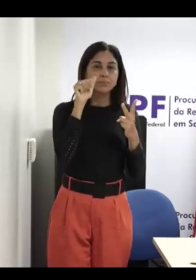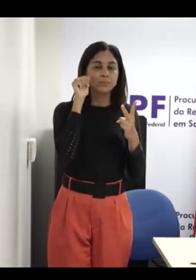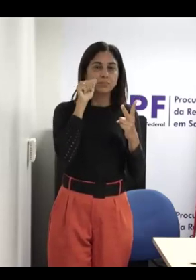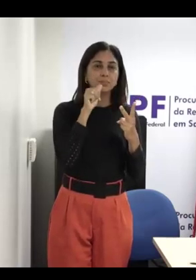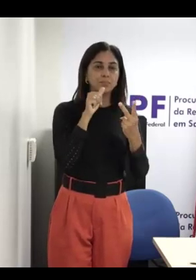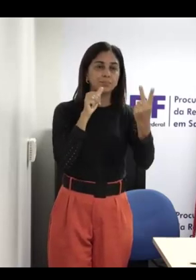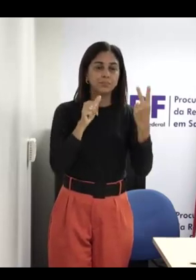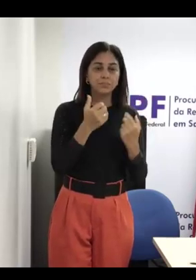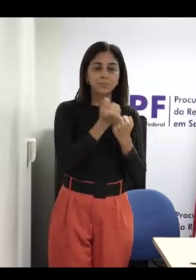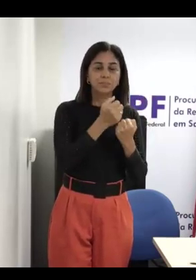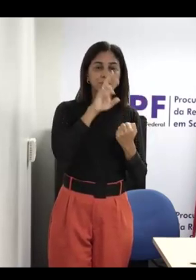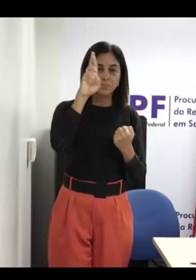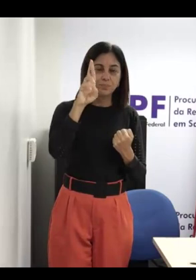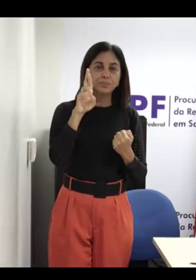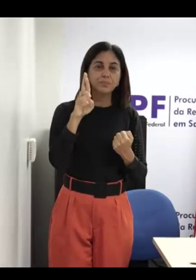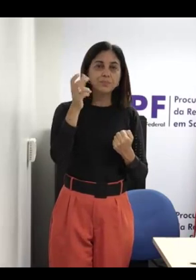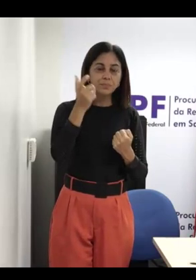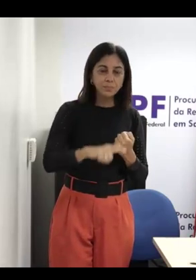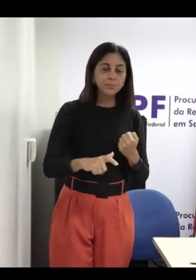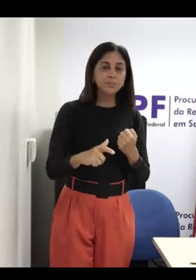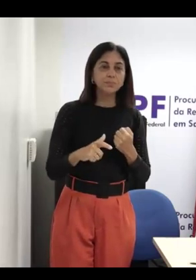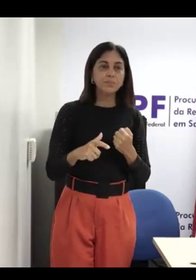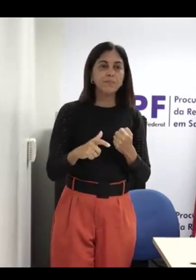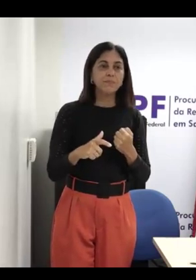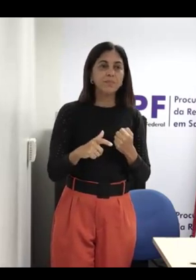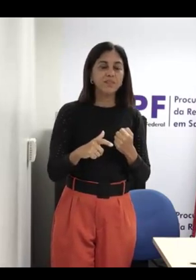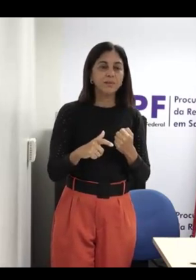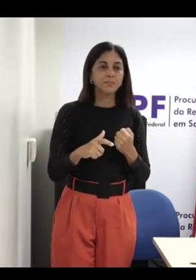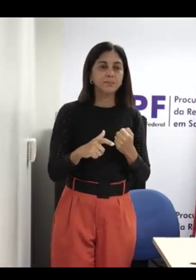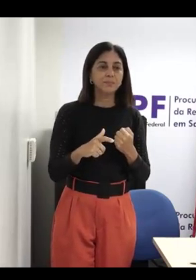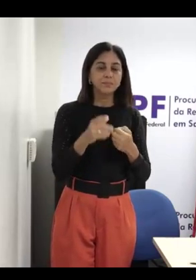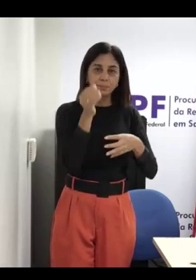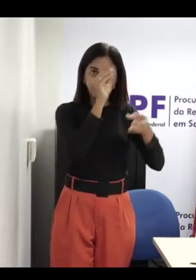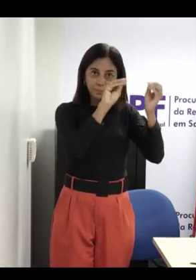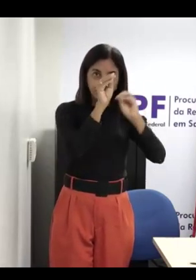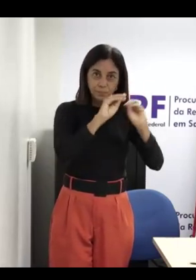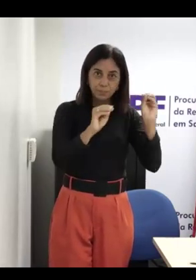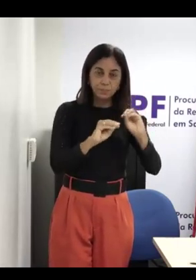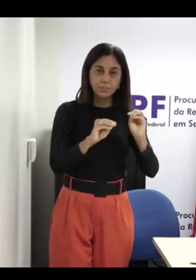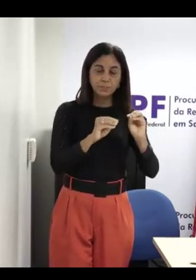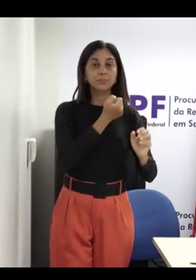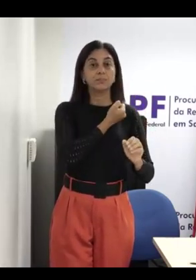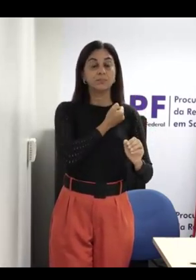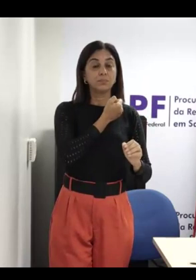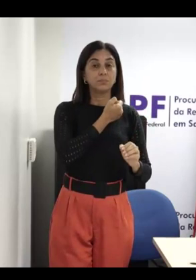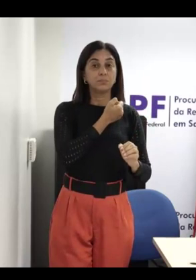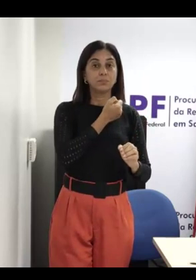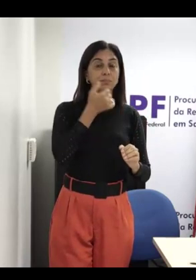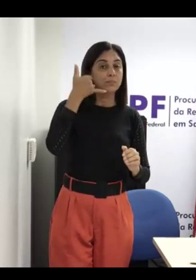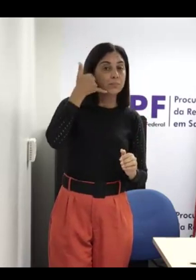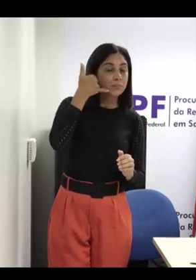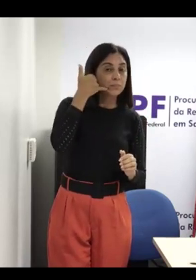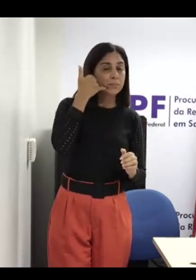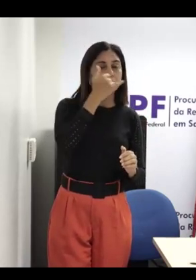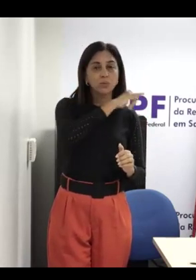iremos colocar no chat mais uma vez para reforçar os canais de denúncia Como diz que sem polícia civil delegacias né tanto da